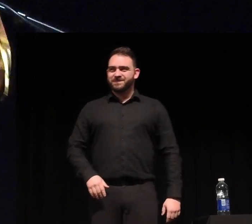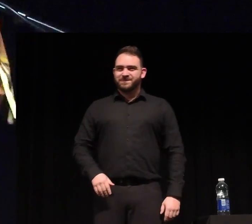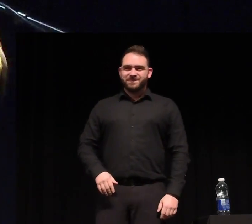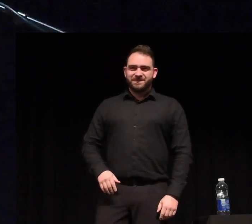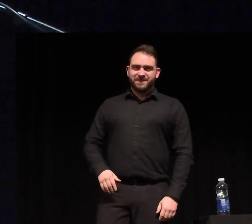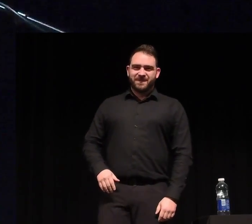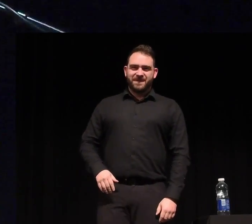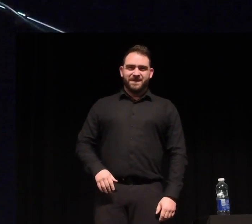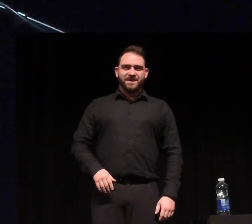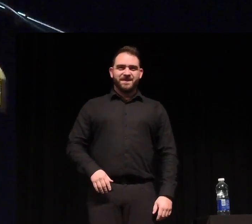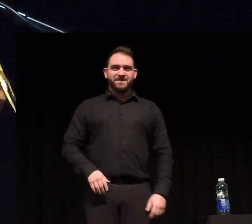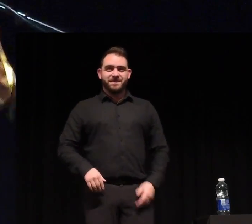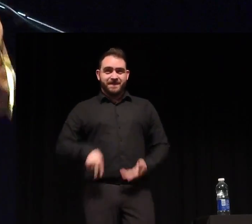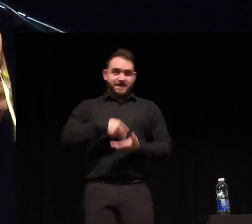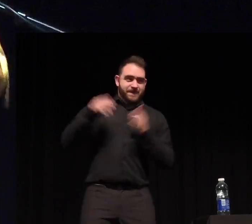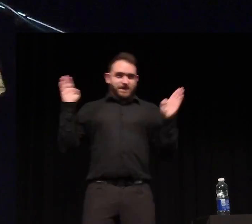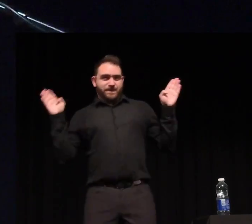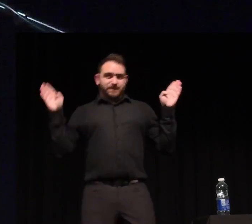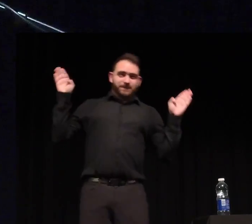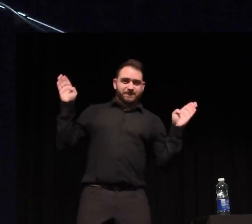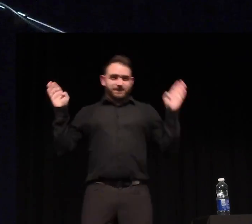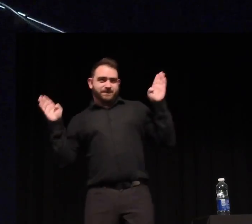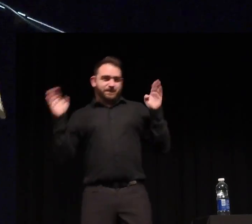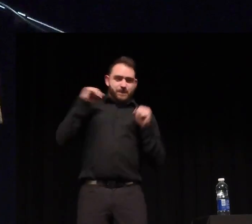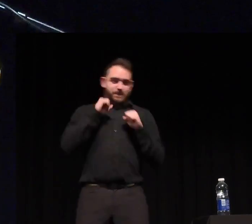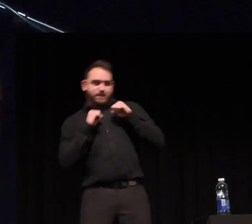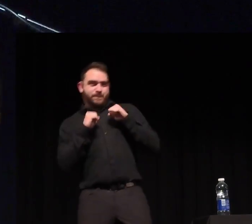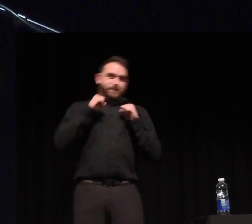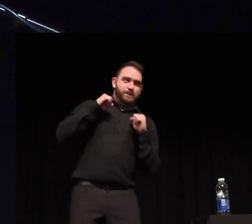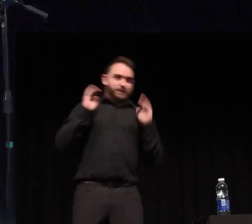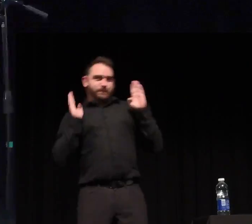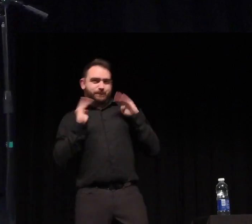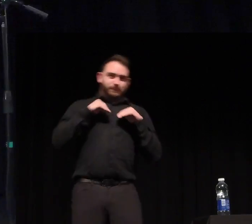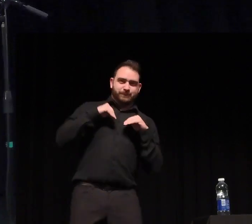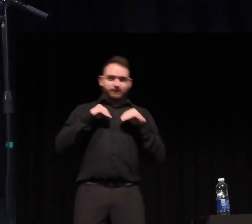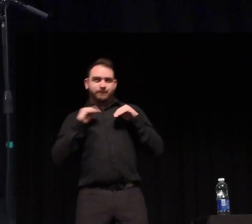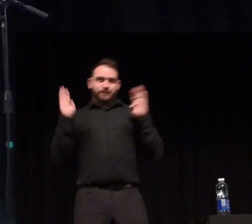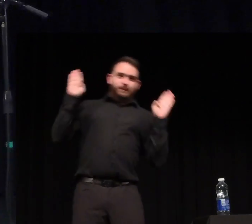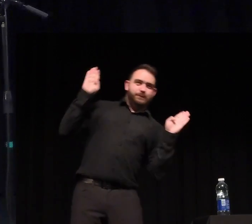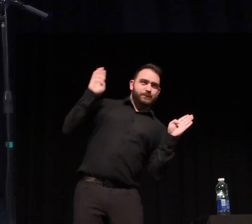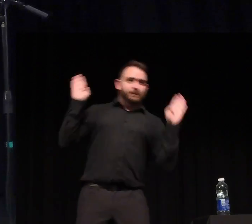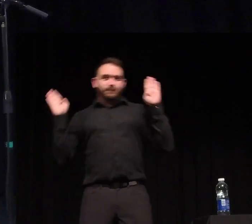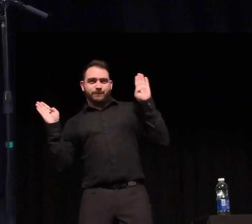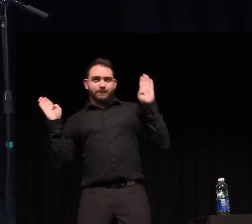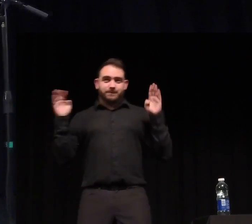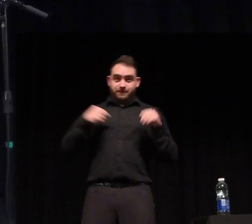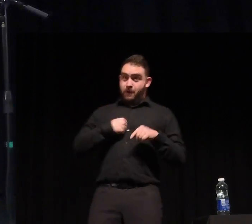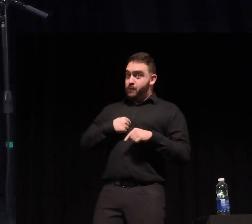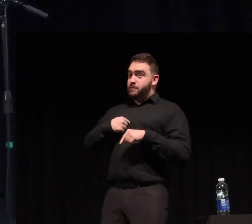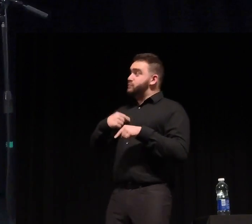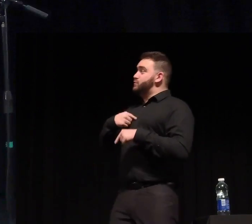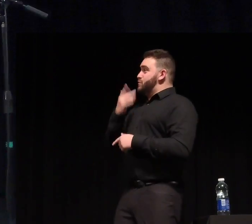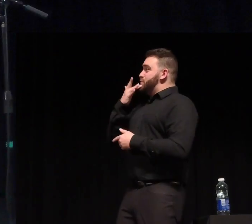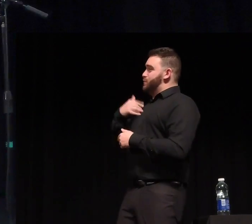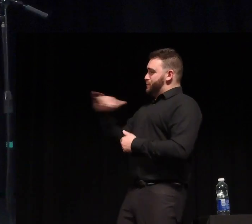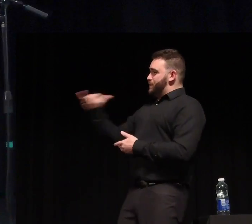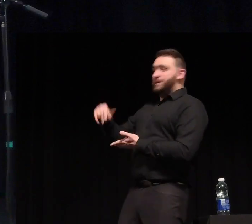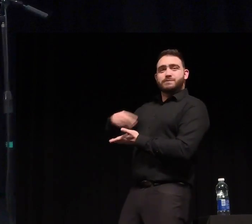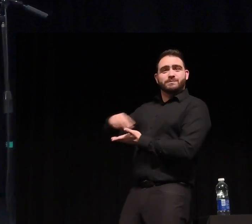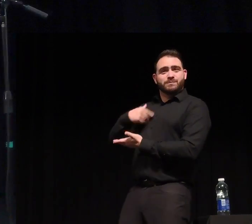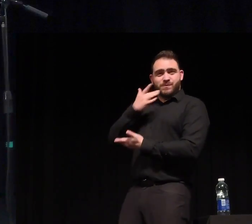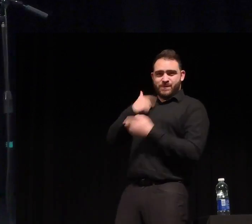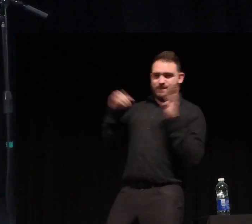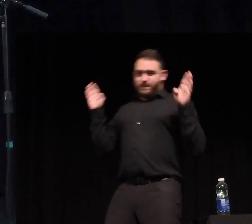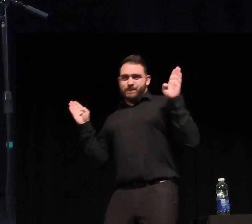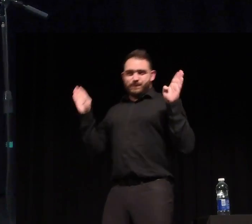la gauche, danser vers la droite, danser vers la gauche, danser vers la droite. Hey, Nijik a dit, moi aussi, je veux danser. Il s'est mis à danser